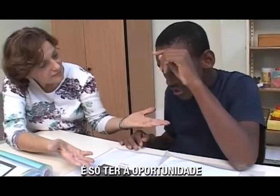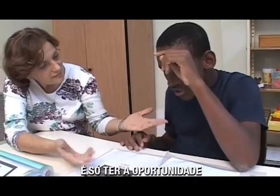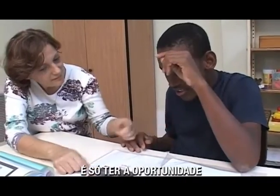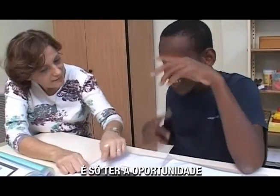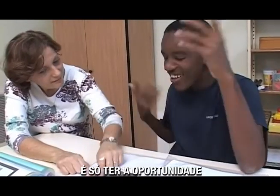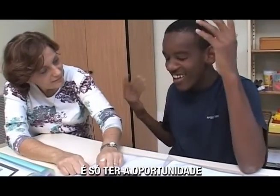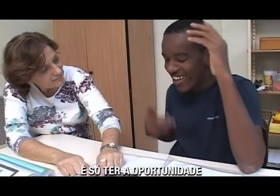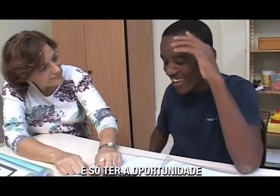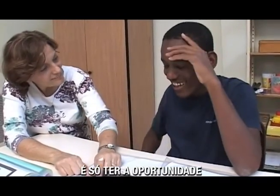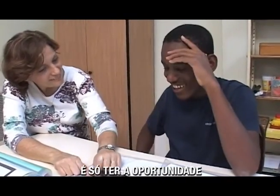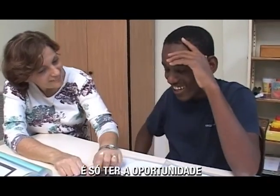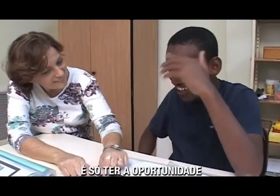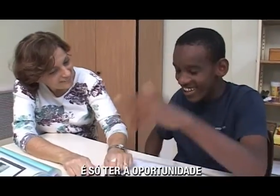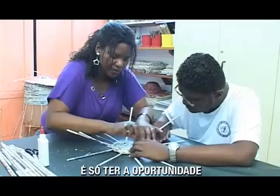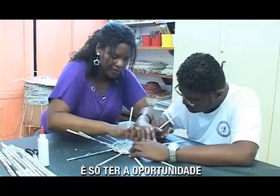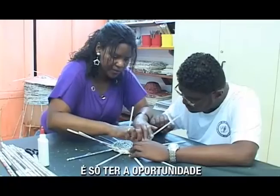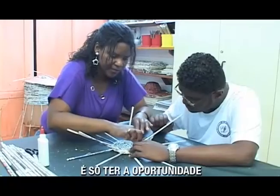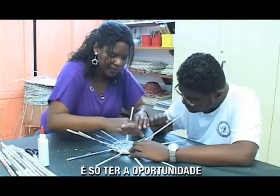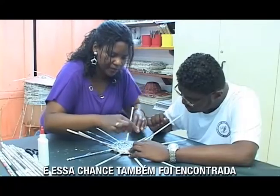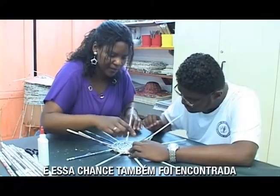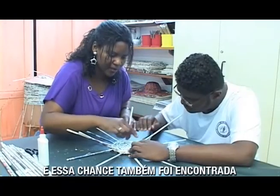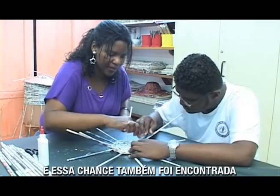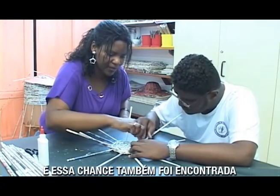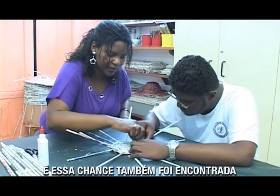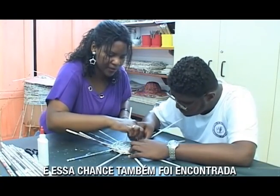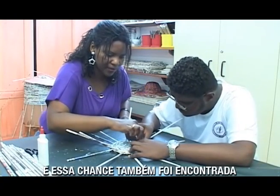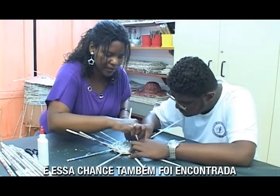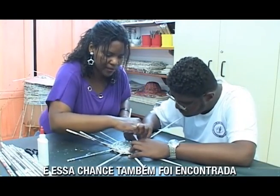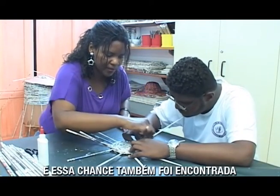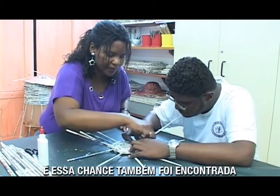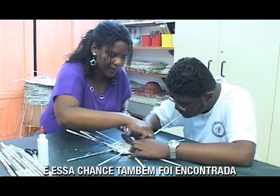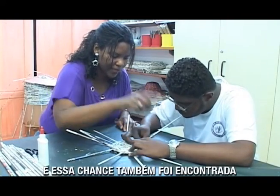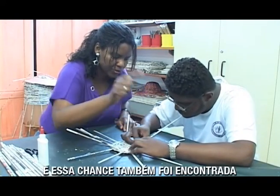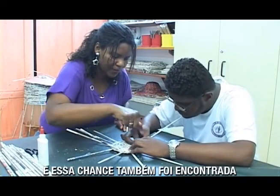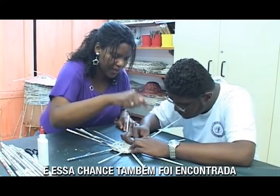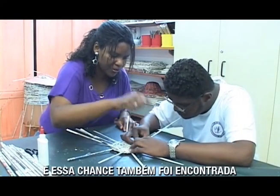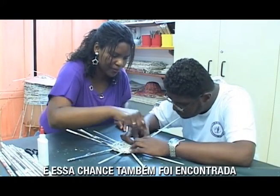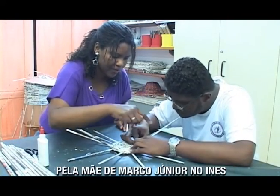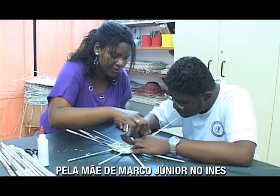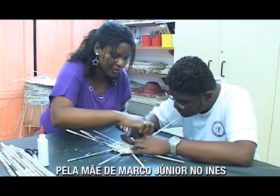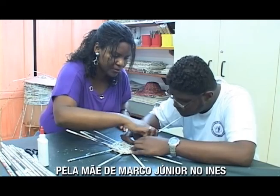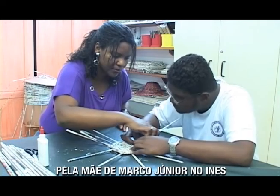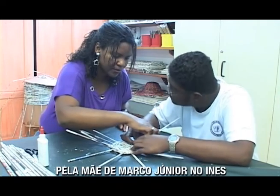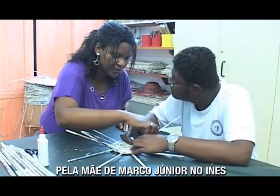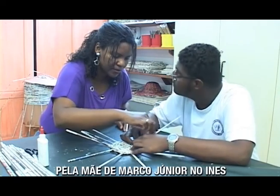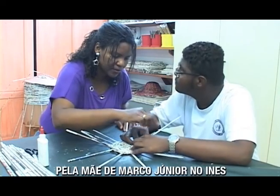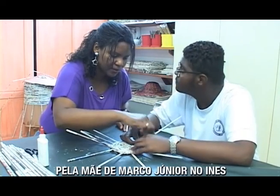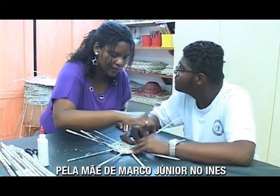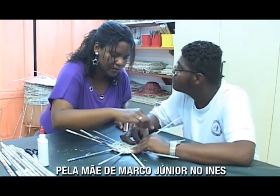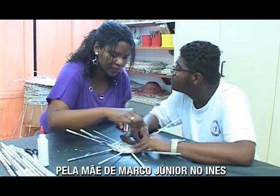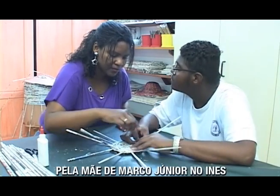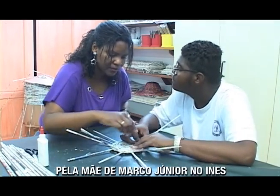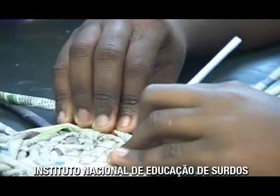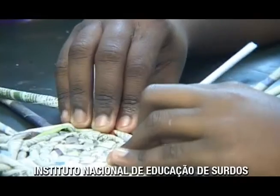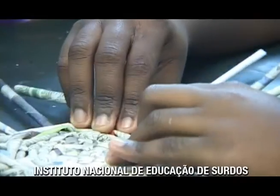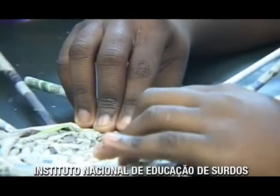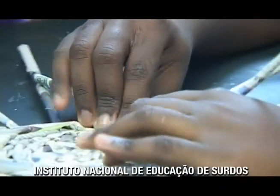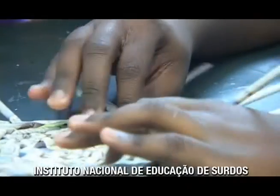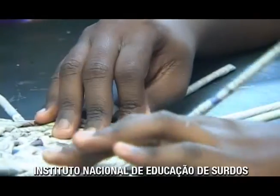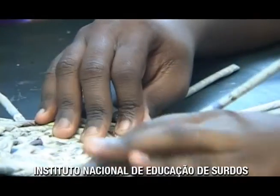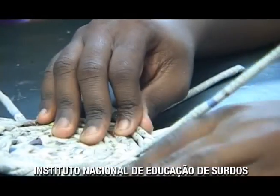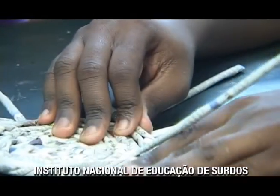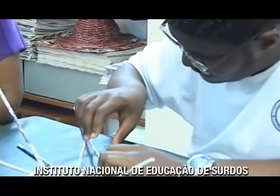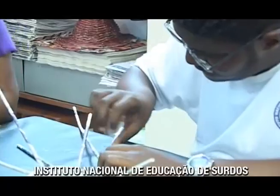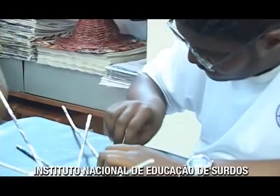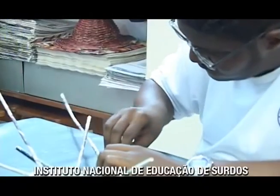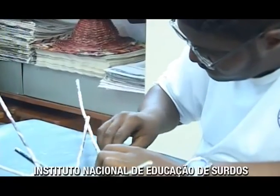realidade. É só ter a oportunidade. E essa chance também foi encontrada pela mãe de Marco Júnior no INES,